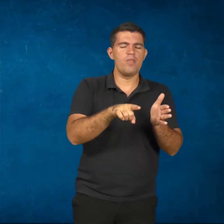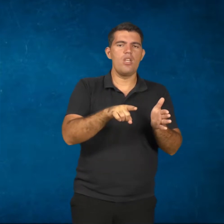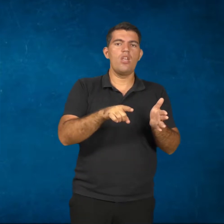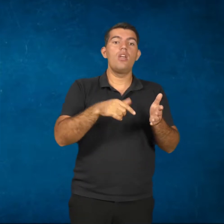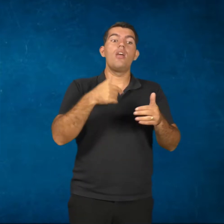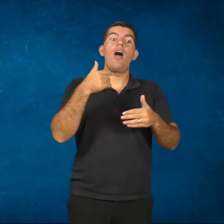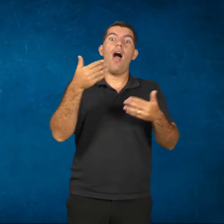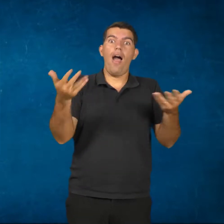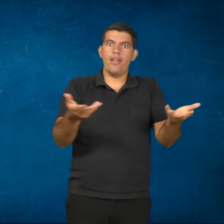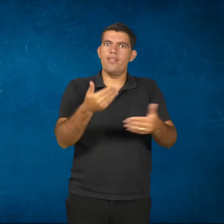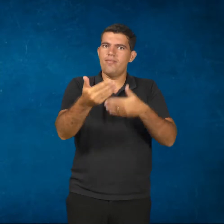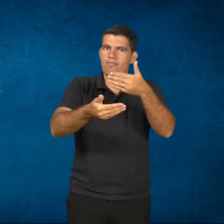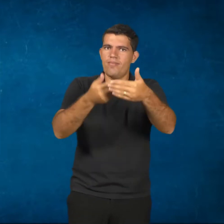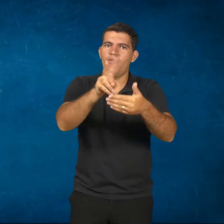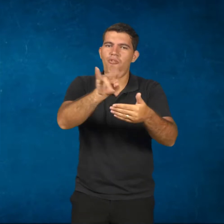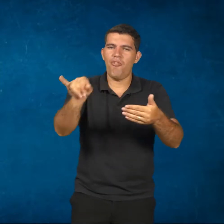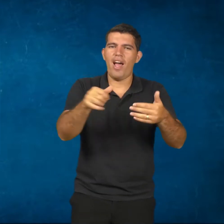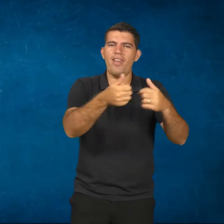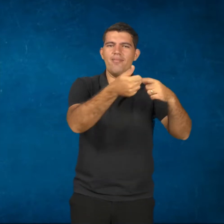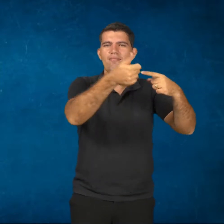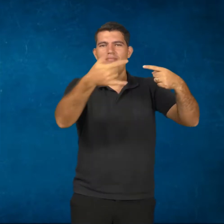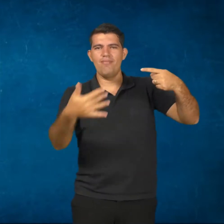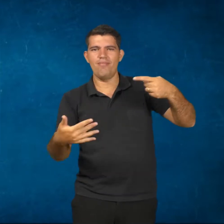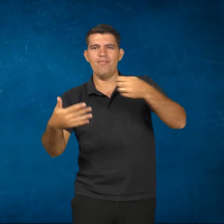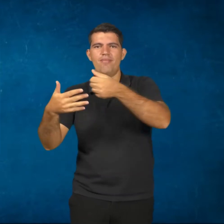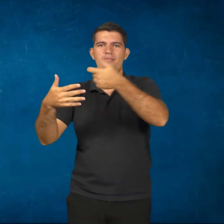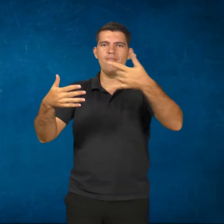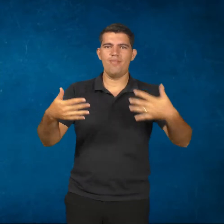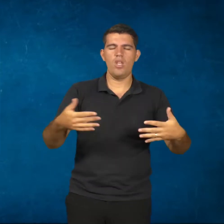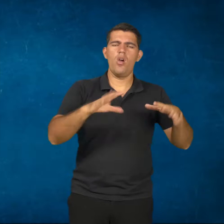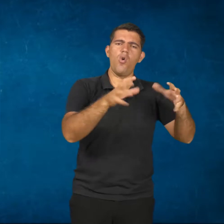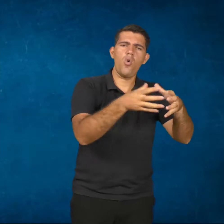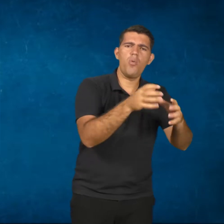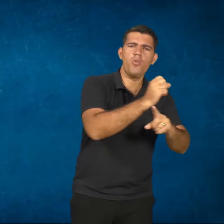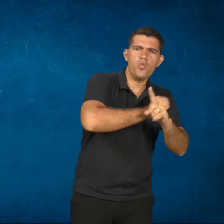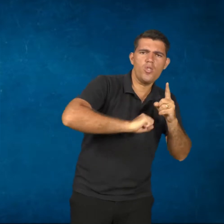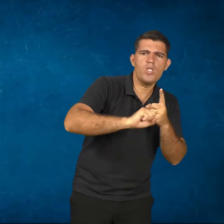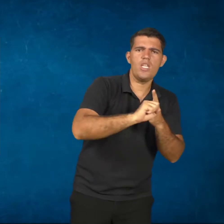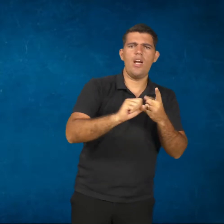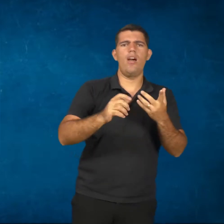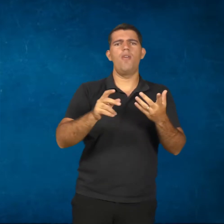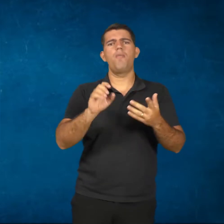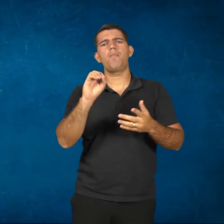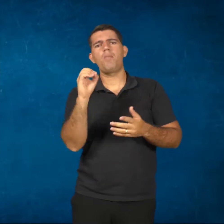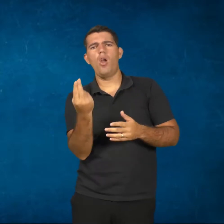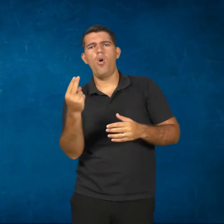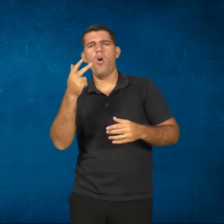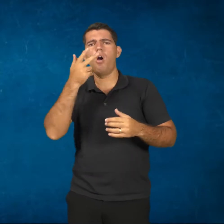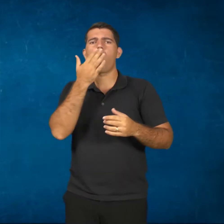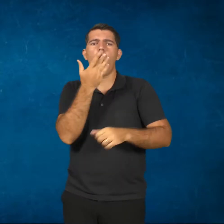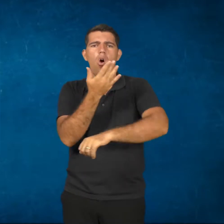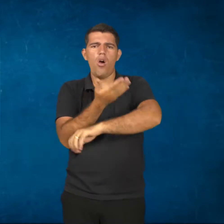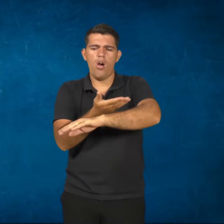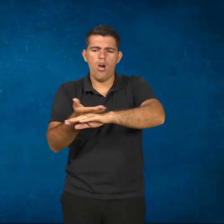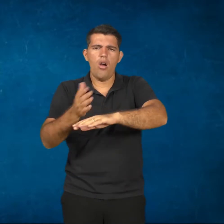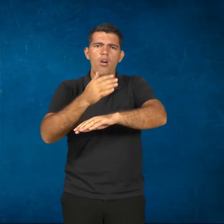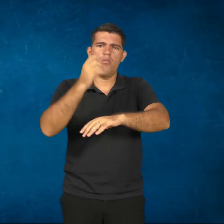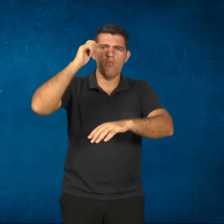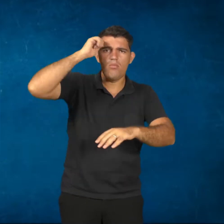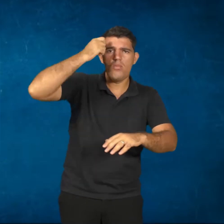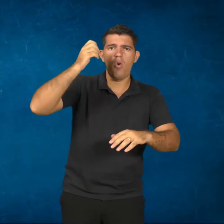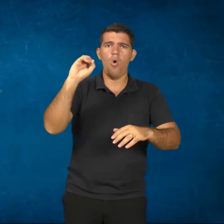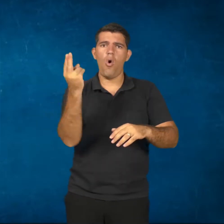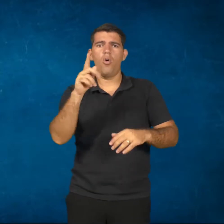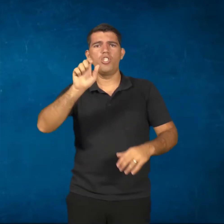se dividir conforme as ênfases que elas dão ou à classe social, ou à raça, ou ao gênero, ou